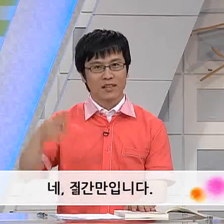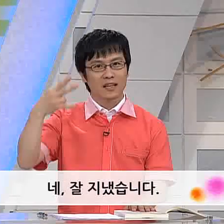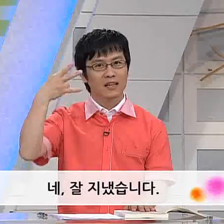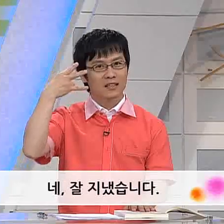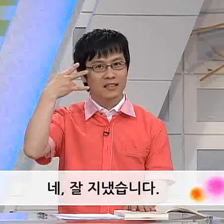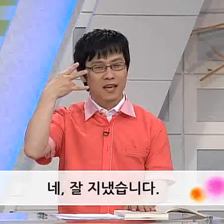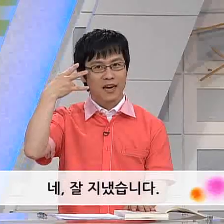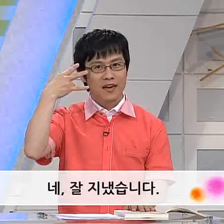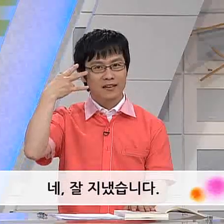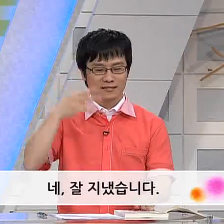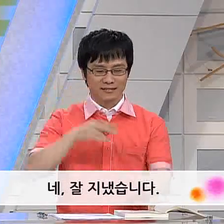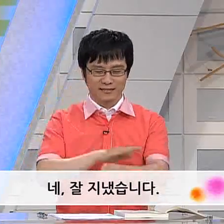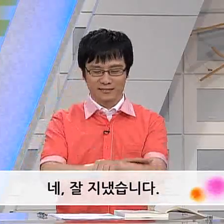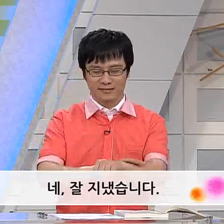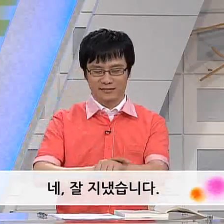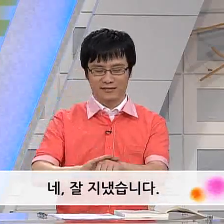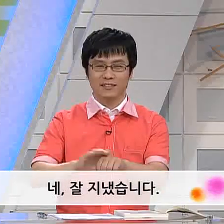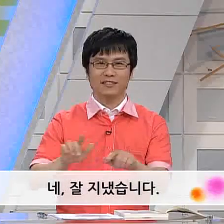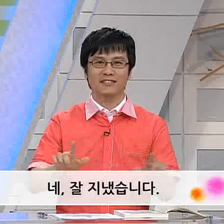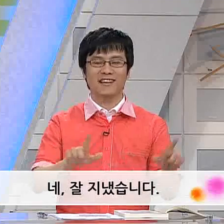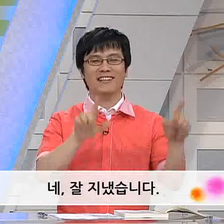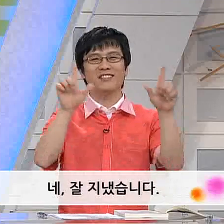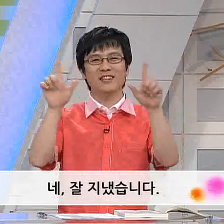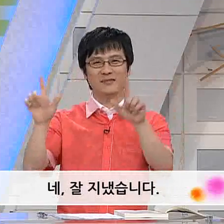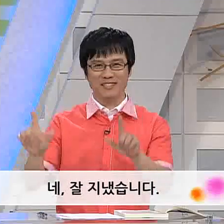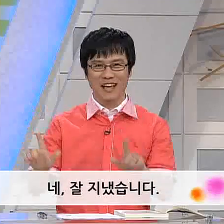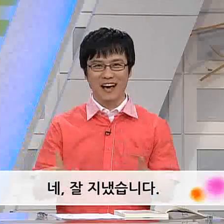예 잘 지냈습니다